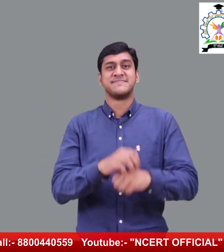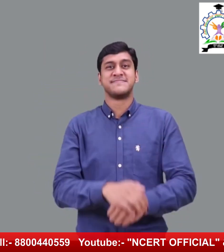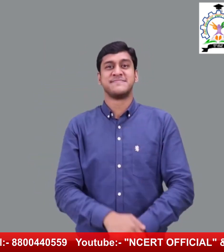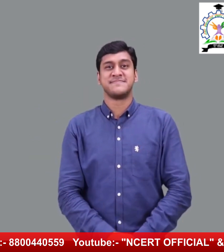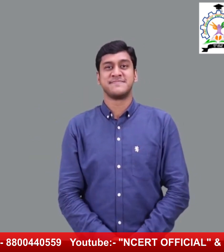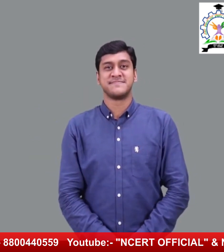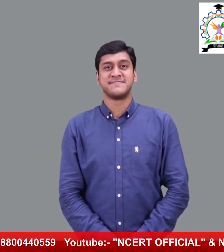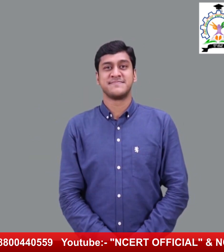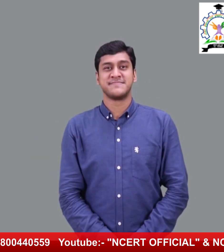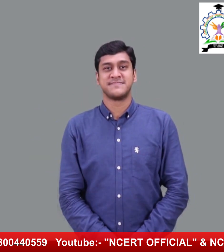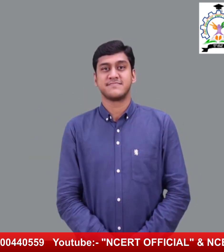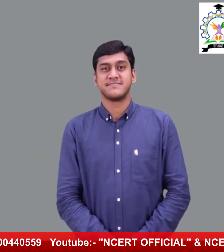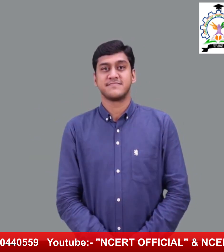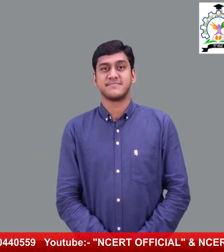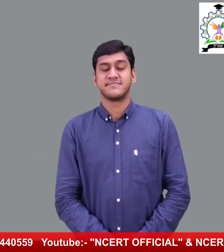बैठना,